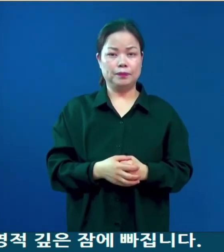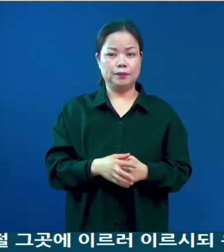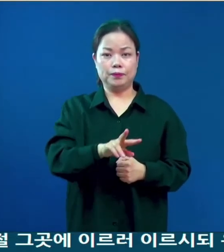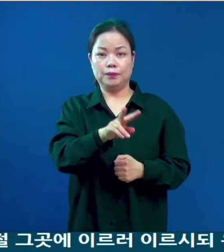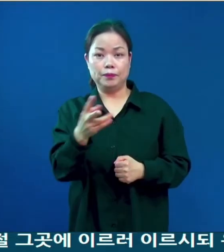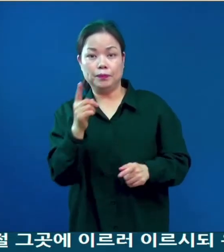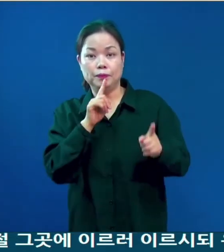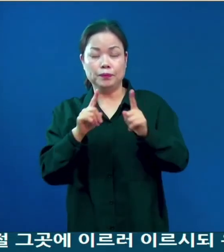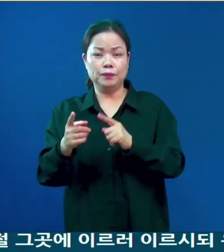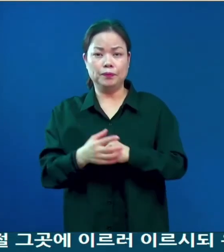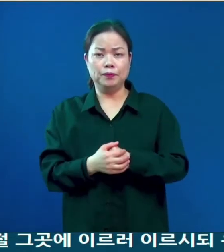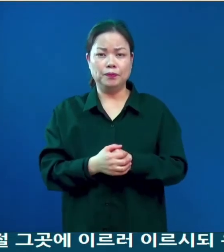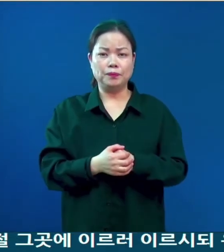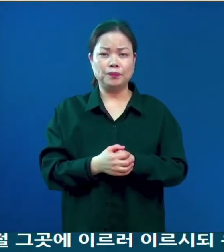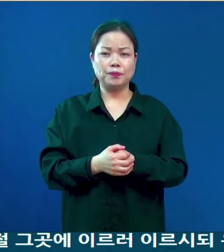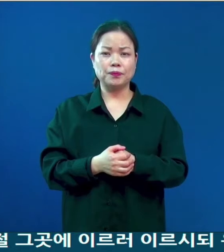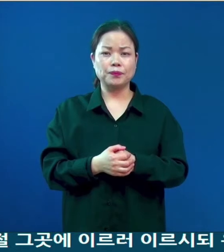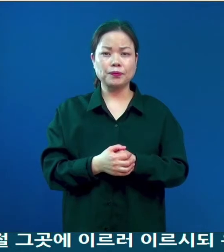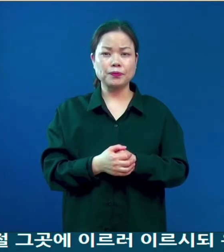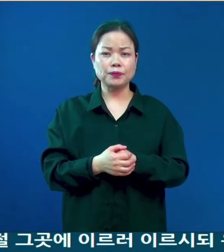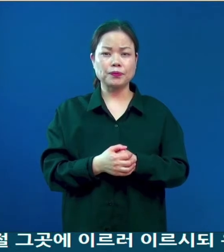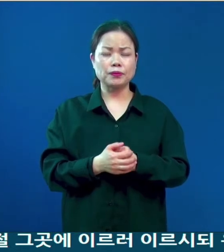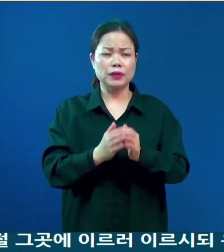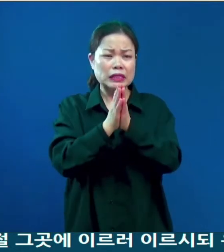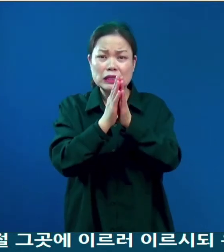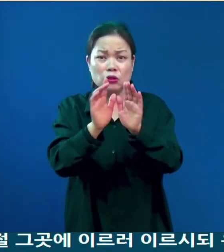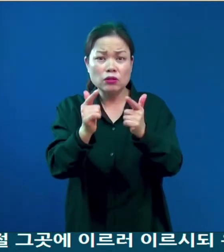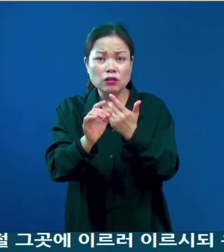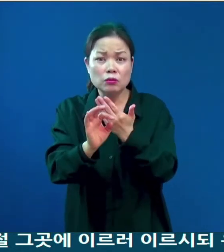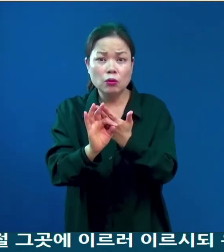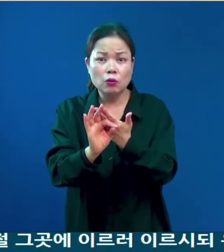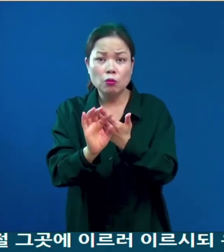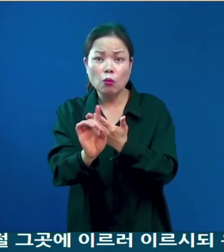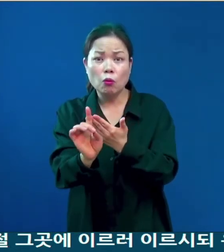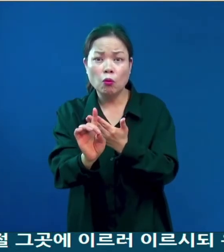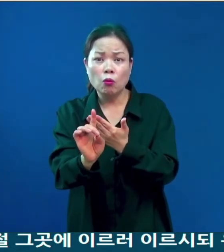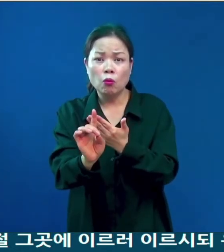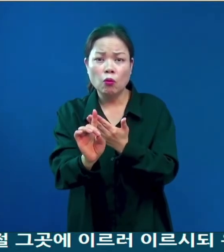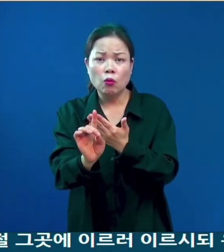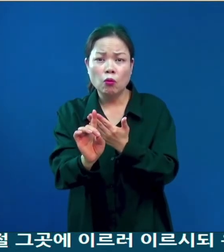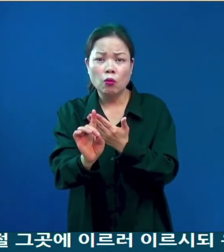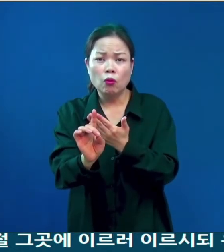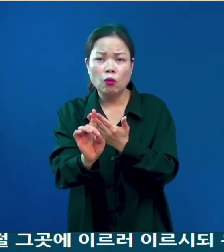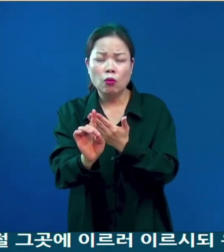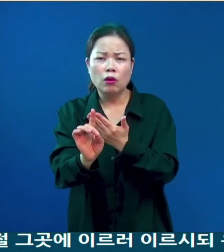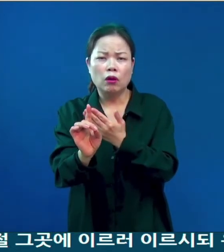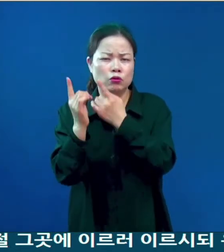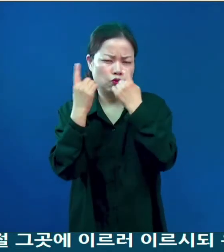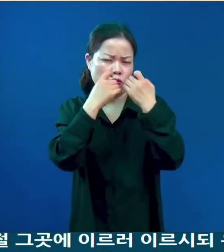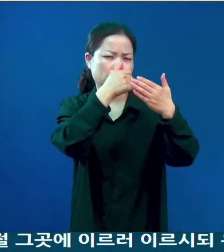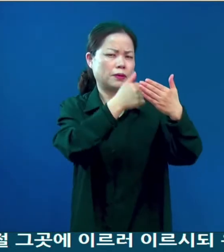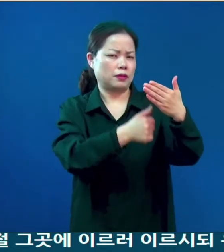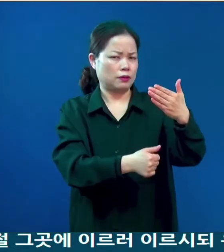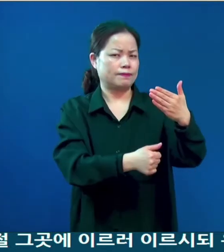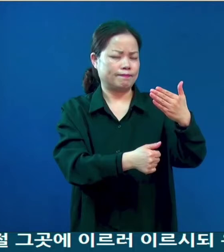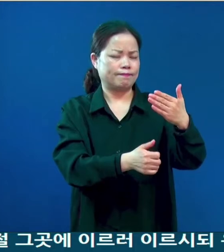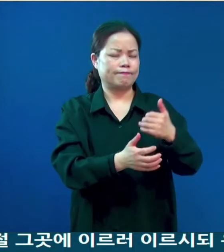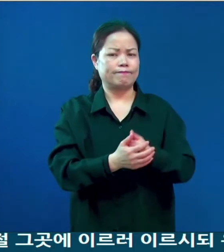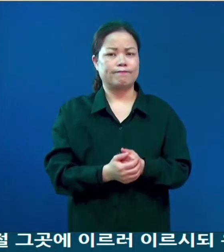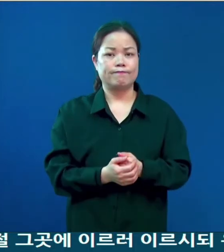뒤집어 보면은 이 기도하지 않으면 무슨 말씀입니까? 유혹에 빠지게 된다는